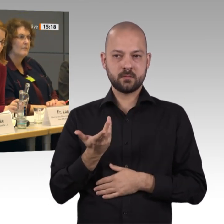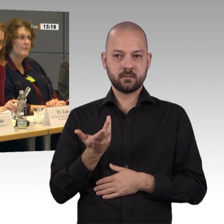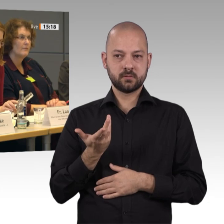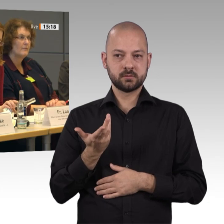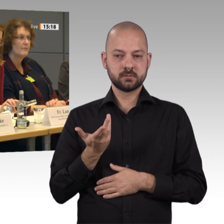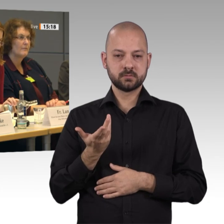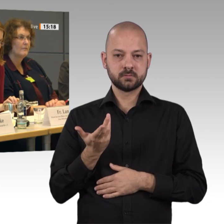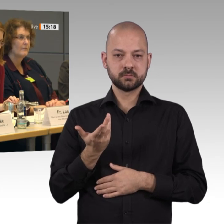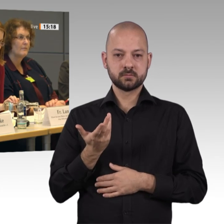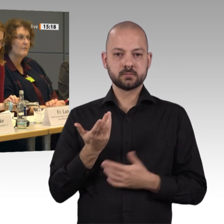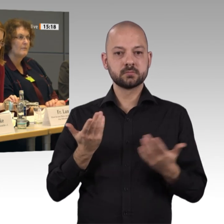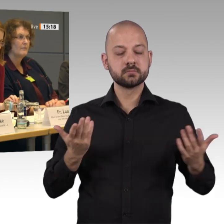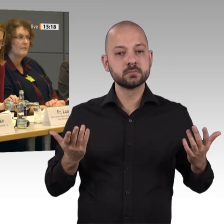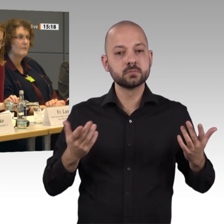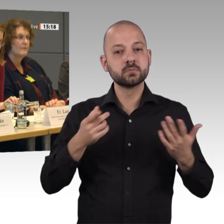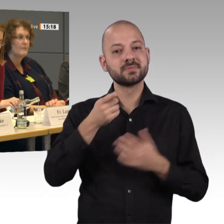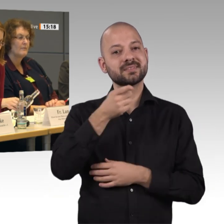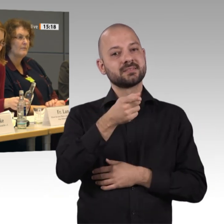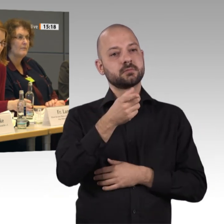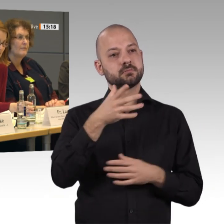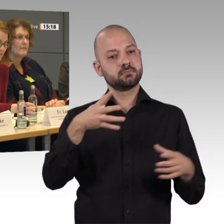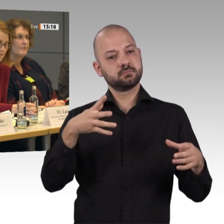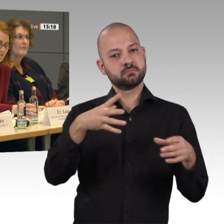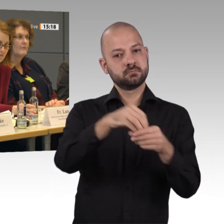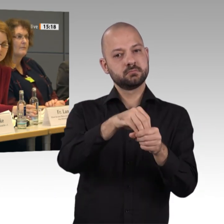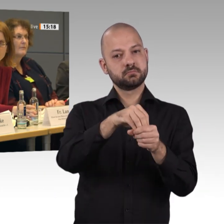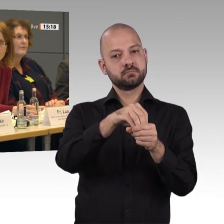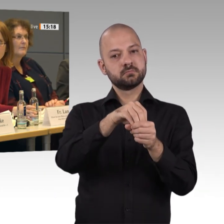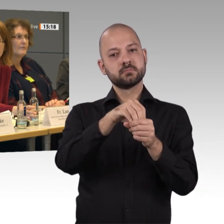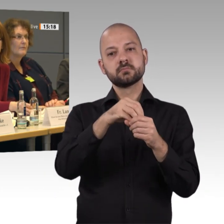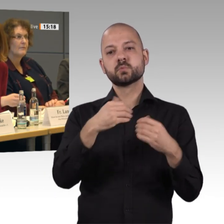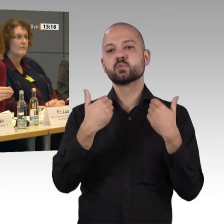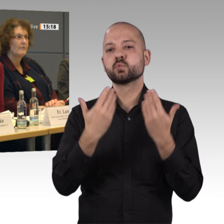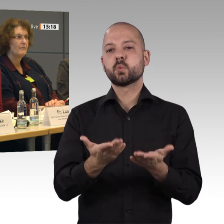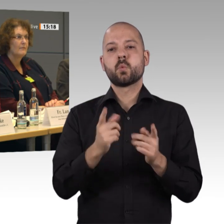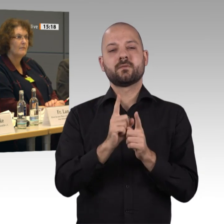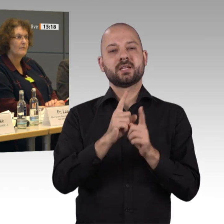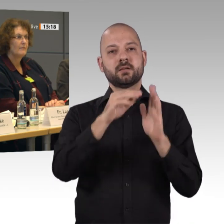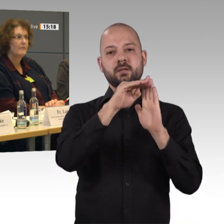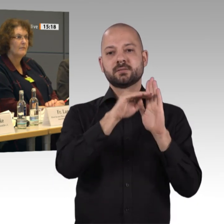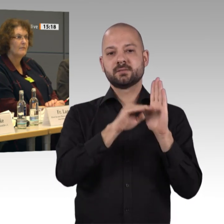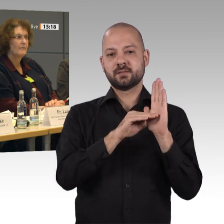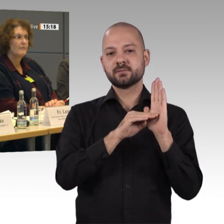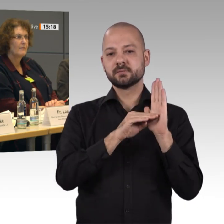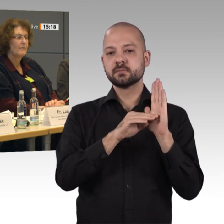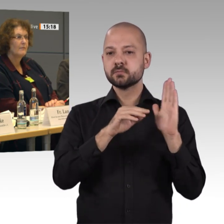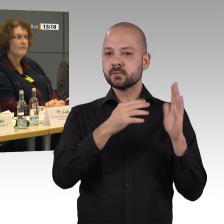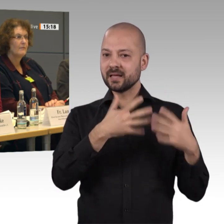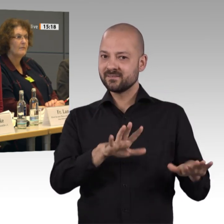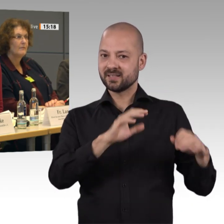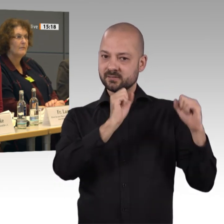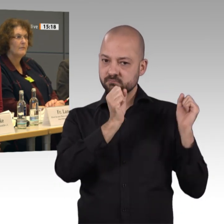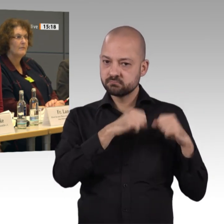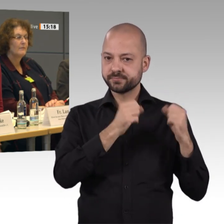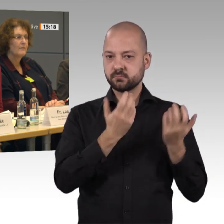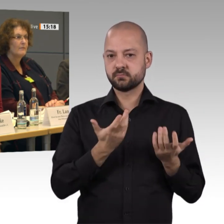nämlich jetzt quasi die Einrichtungen diesen Unterhalt heranziehen. Das ist kaum zu bewerkstelligen. Deswegen würden wir hier auch schon